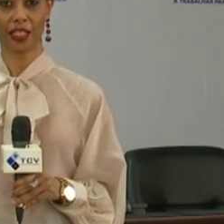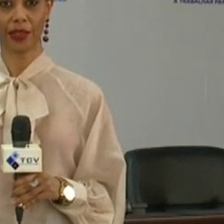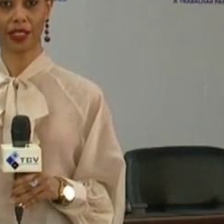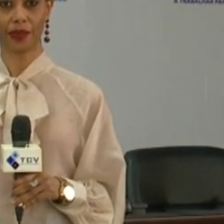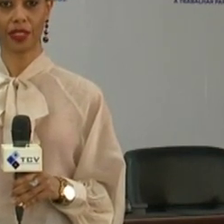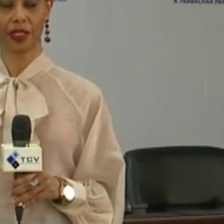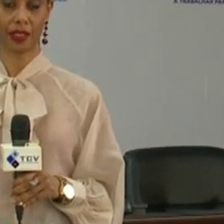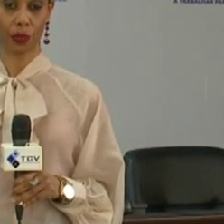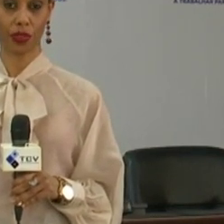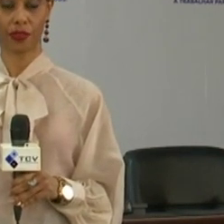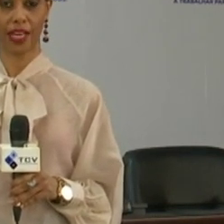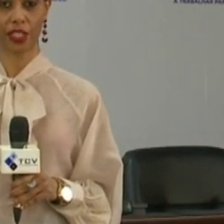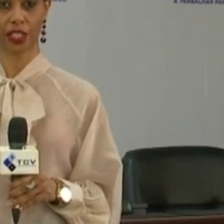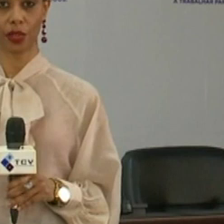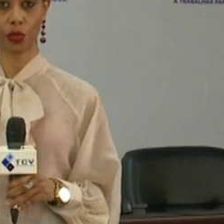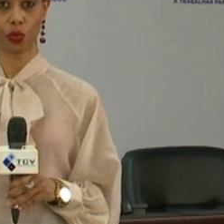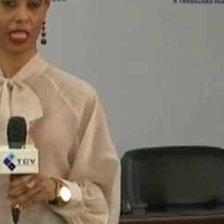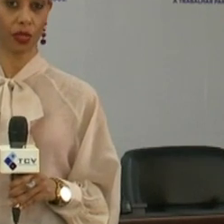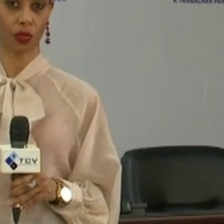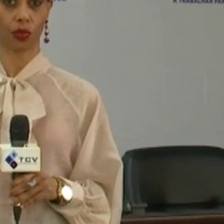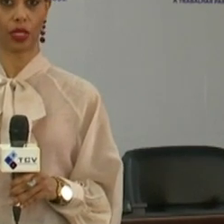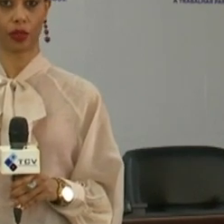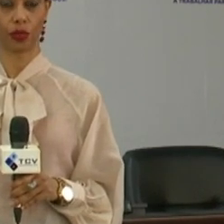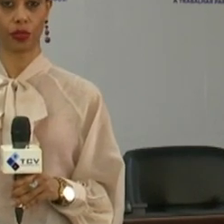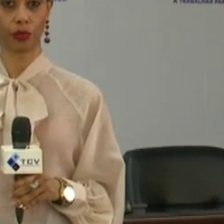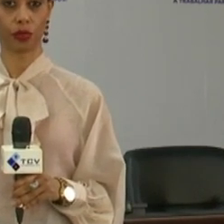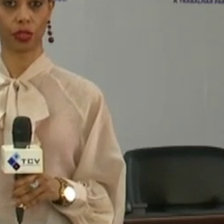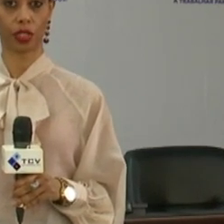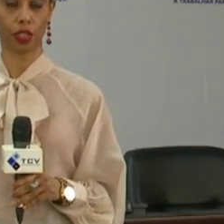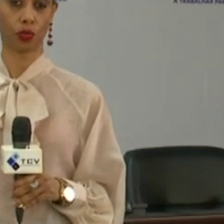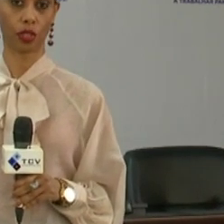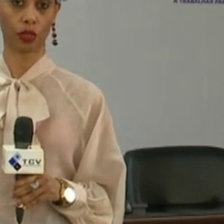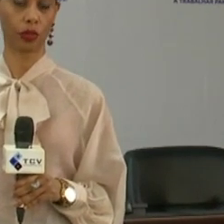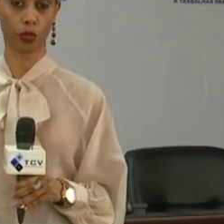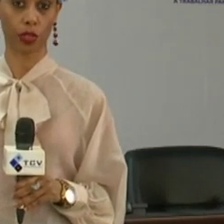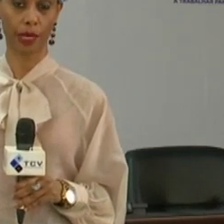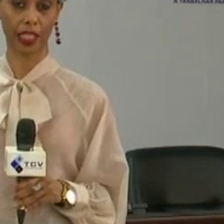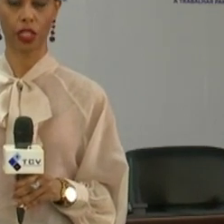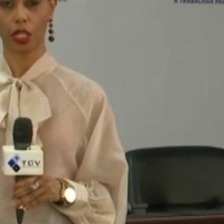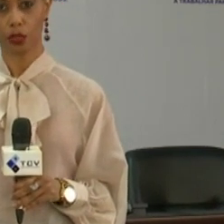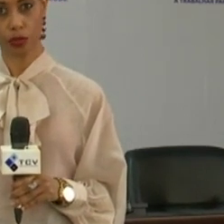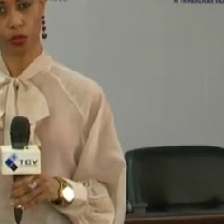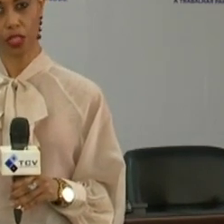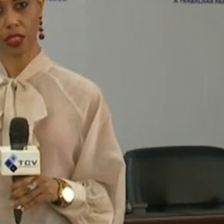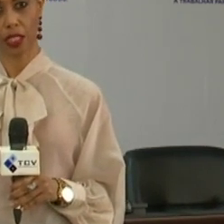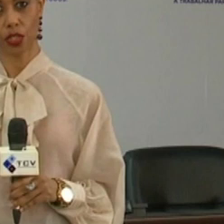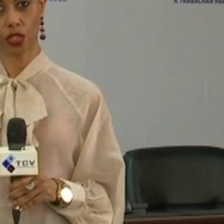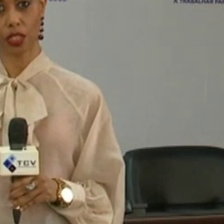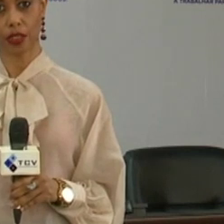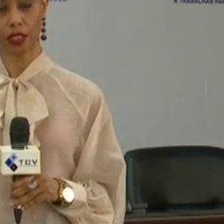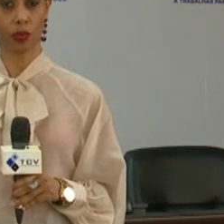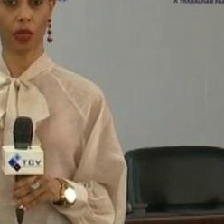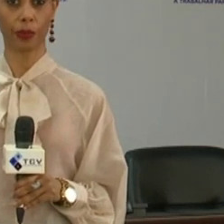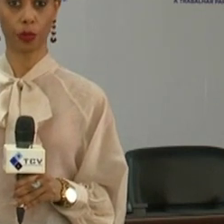Nacional de Saúde faz o balanço das últimas 2 semanas, dos últimos 15